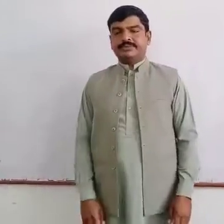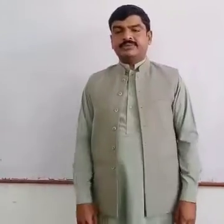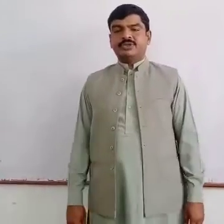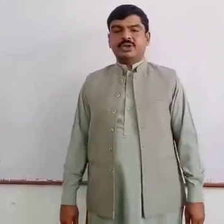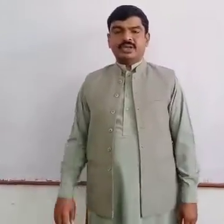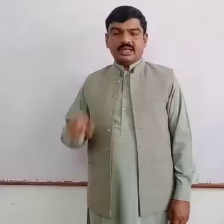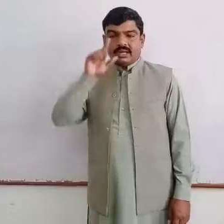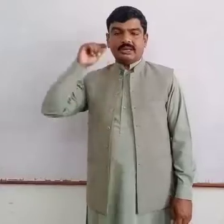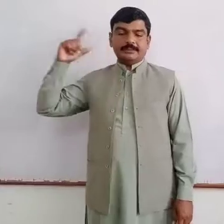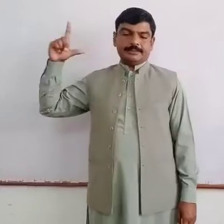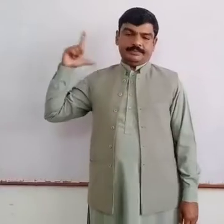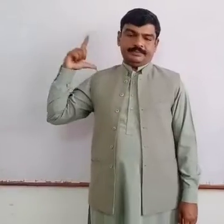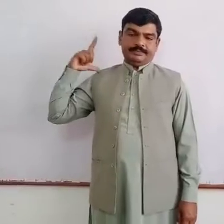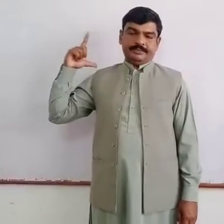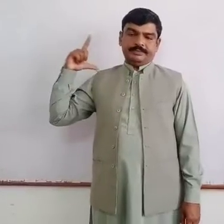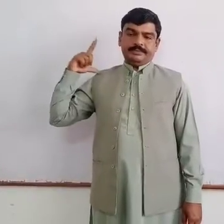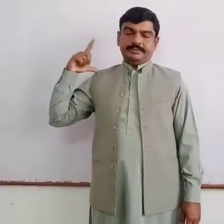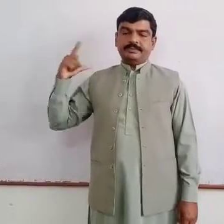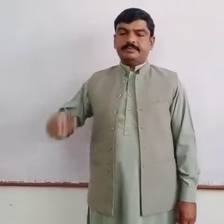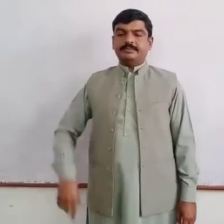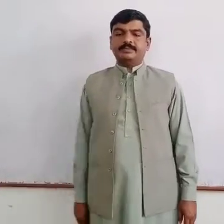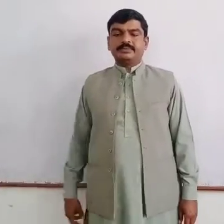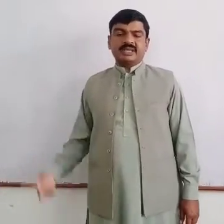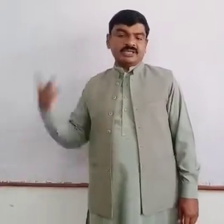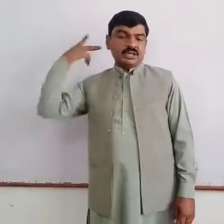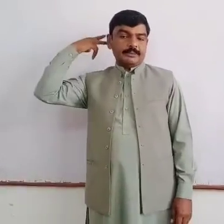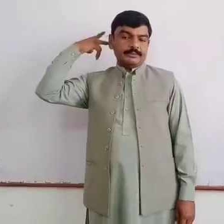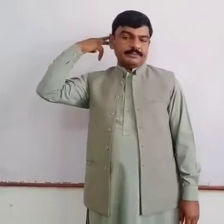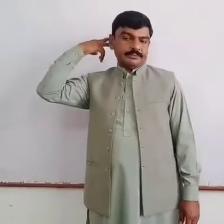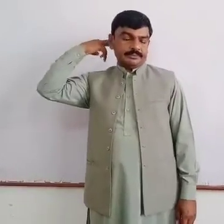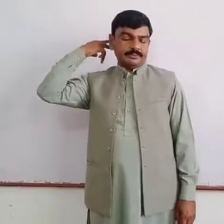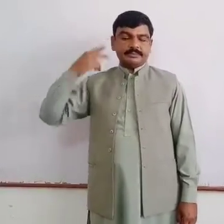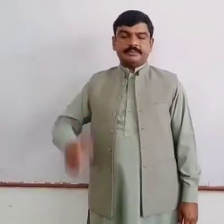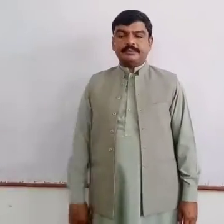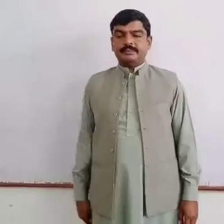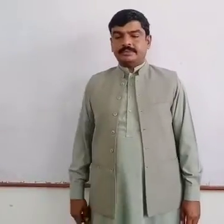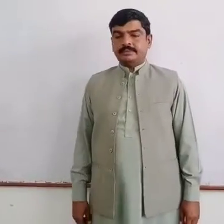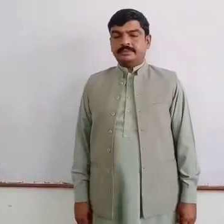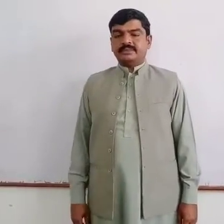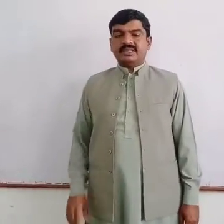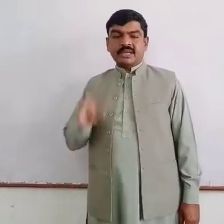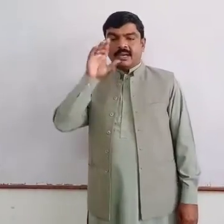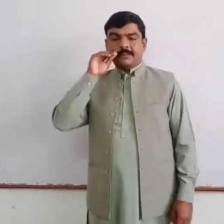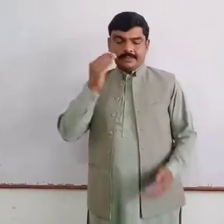चोपिदार हजाम अजाम कसाब